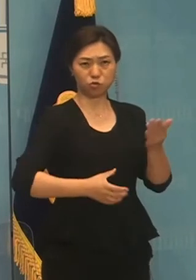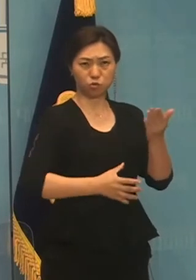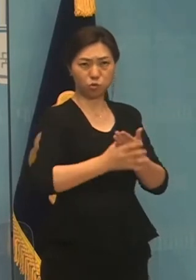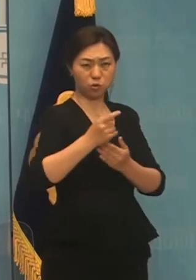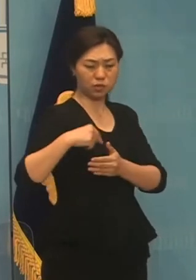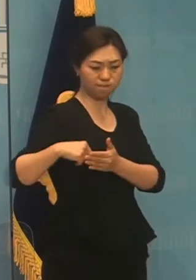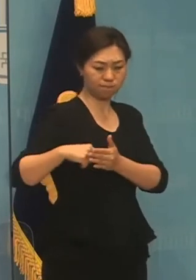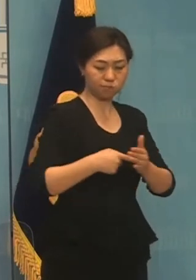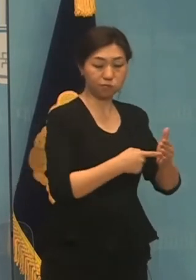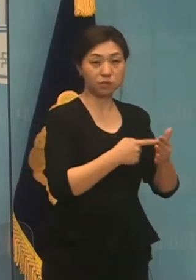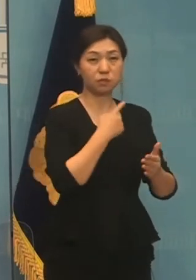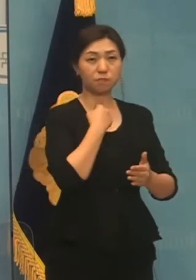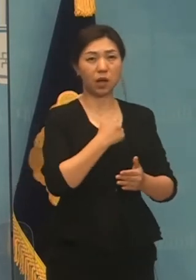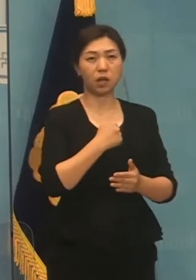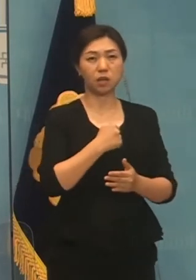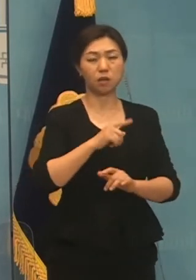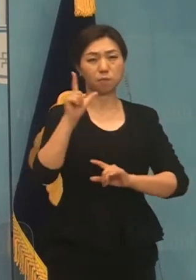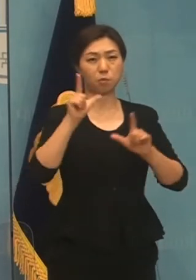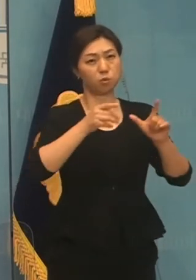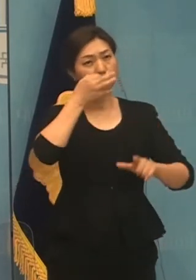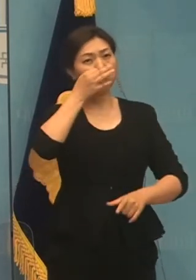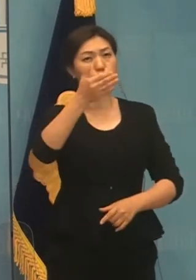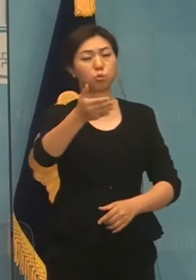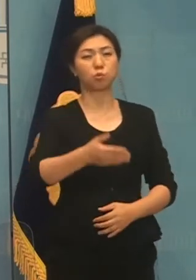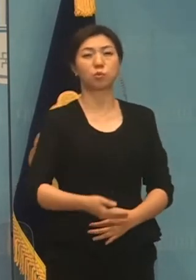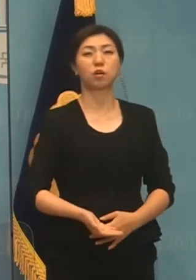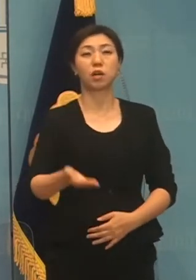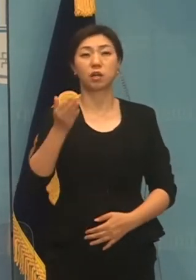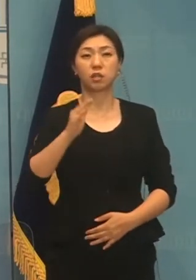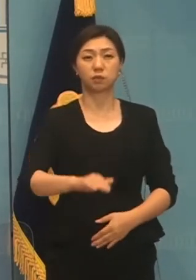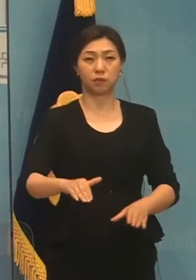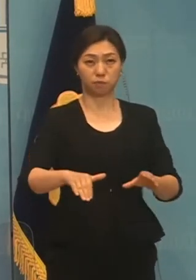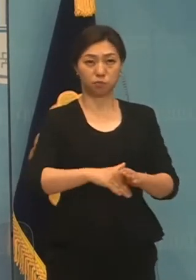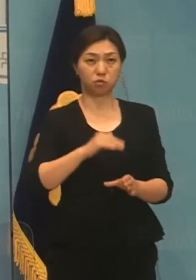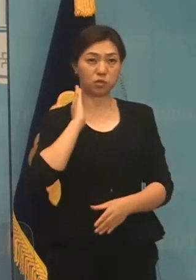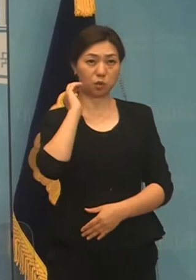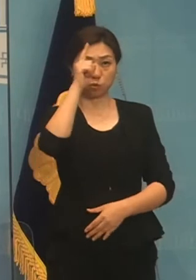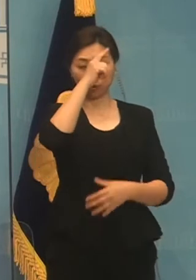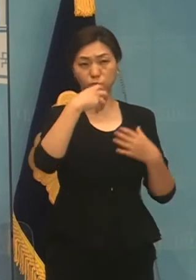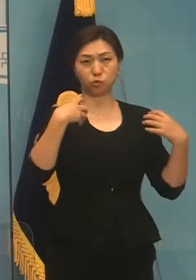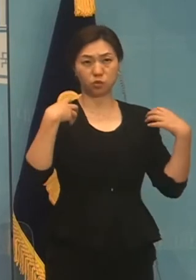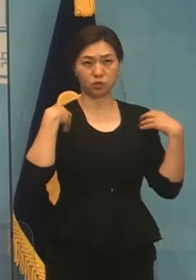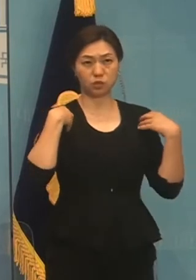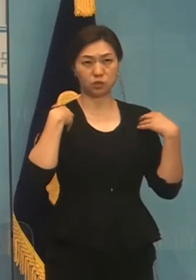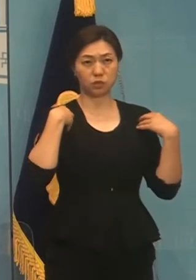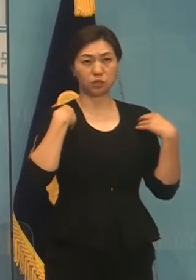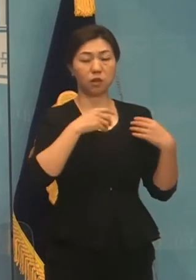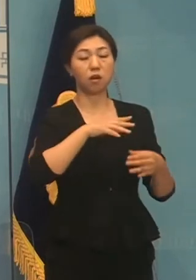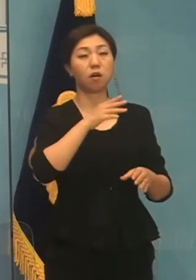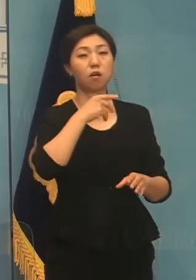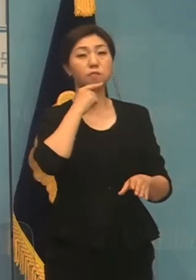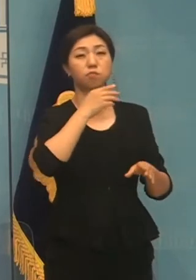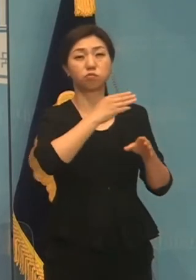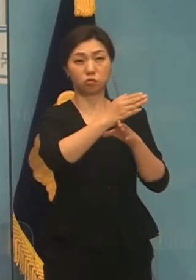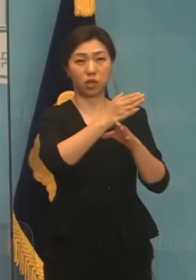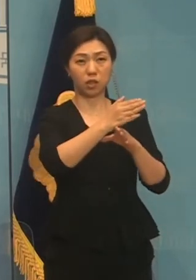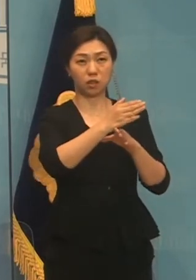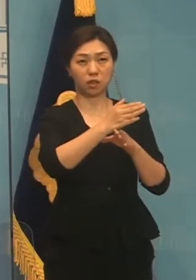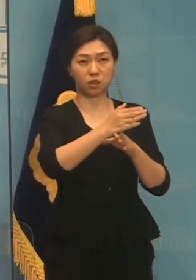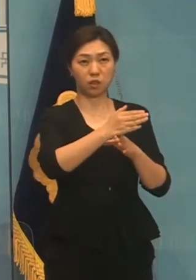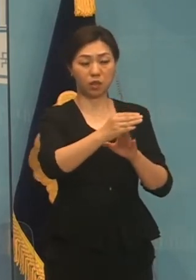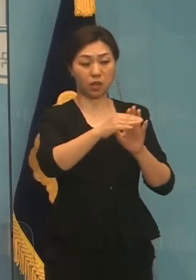드러냈다. 하지만 문재인 정부는 북한의 남북 공동 연락사무소 폭파에 대한 책임은